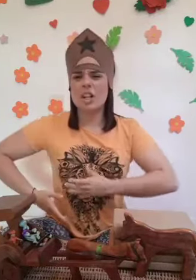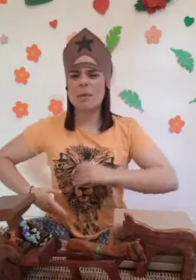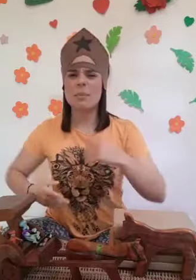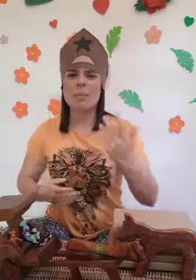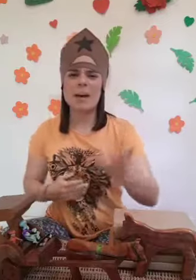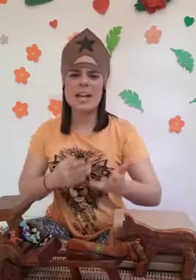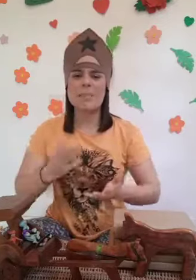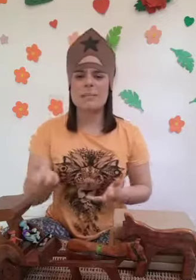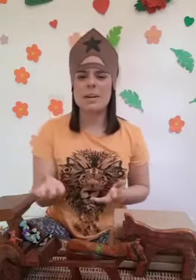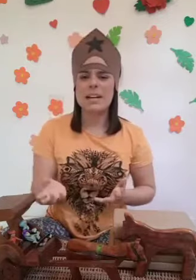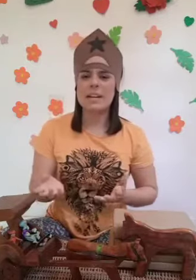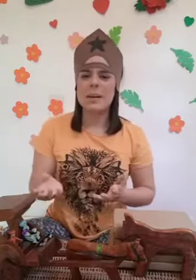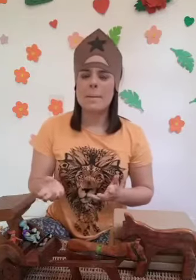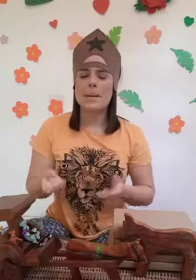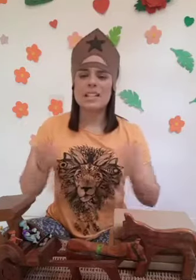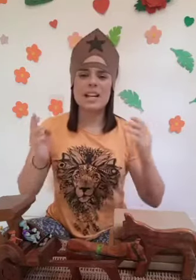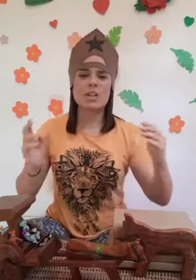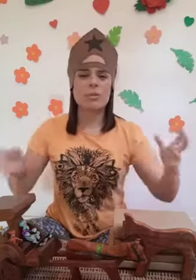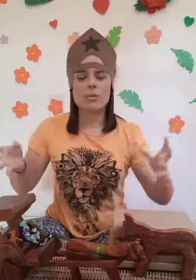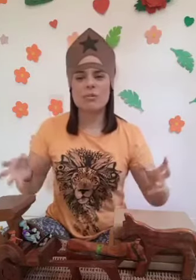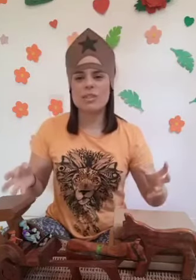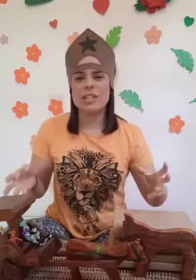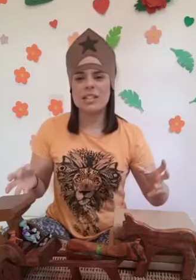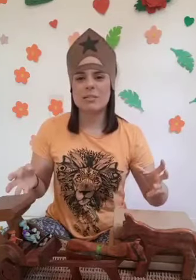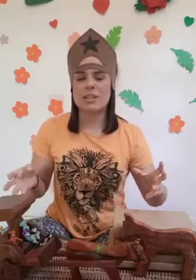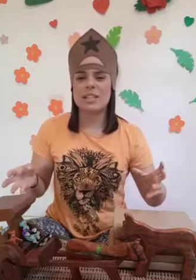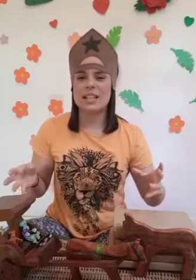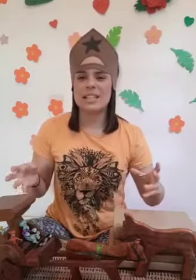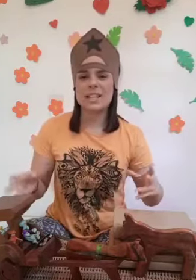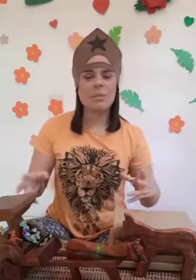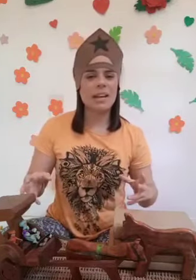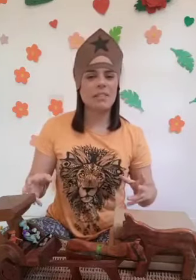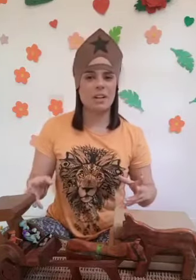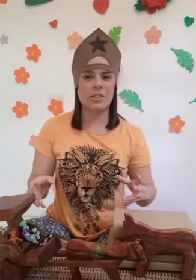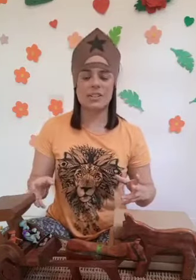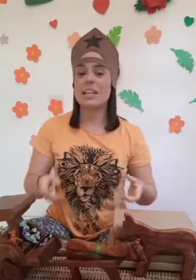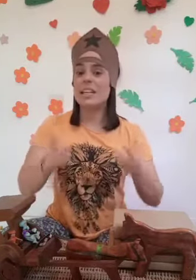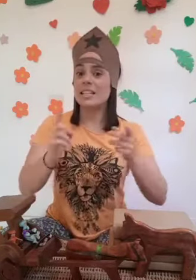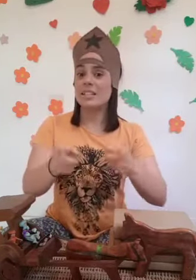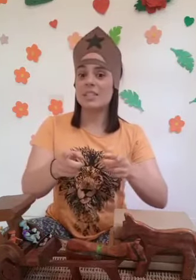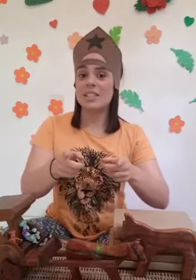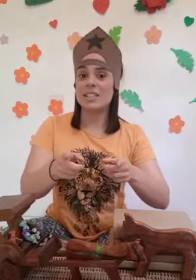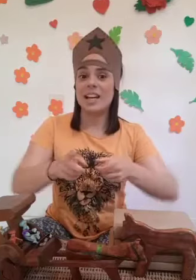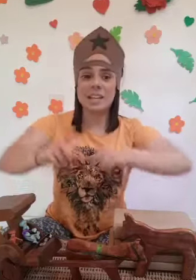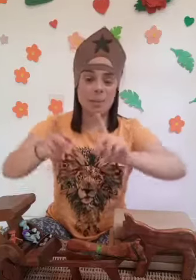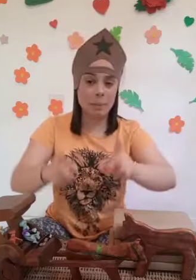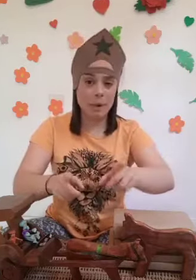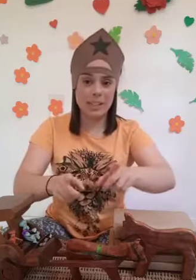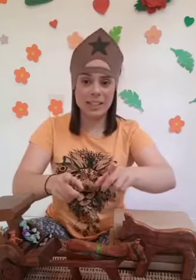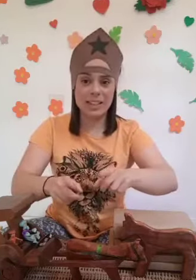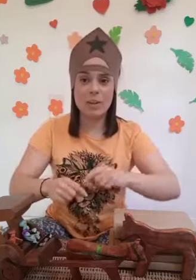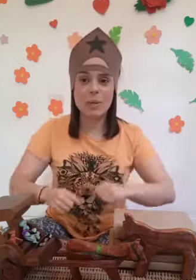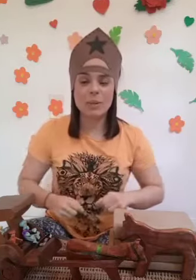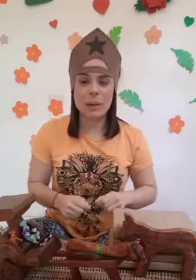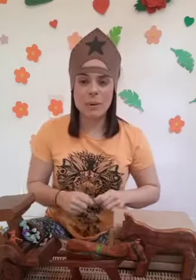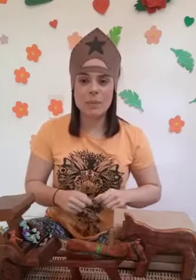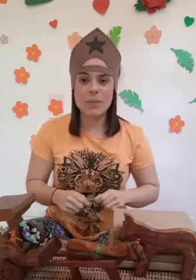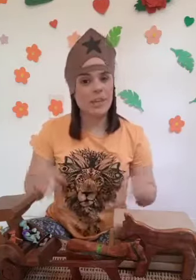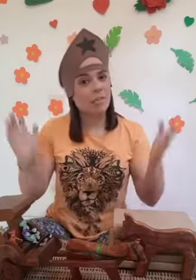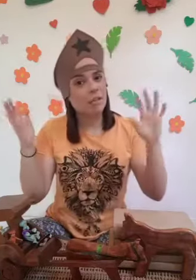chamem o papai e a mamãe para estar junto com vocês ouvindo essa canção maravilhosa. E se vocês quiserem, também podem cantar comigo, tá bom? Que eu vou